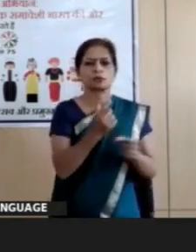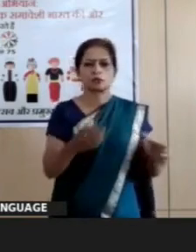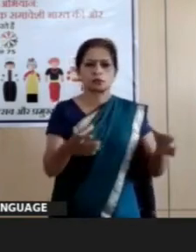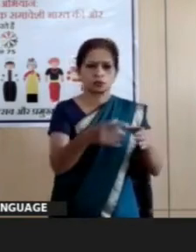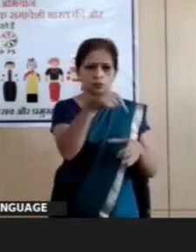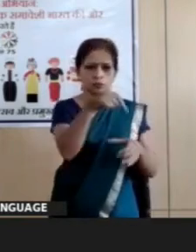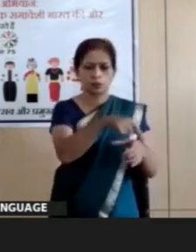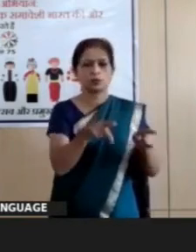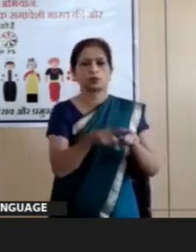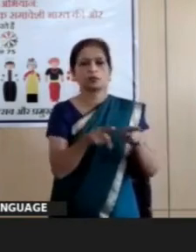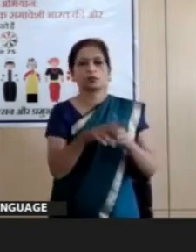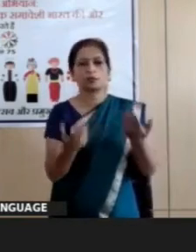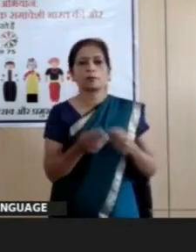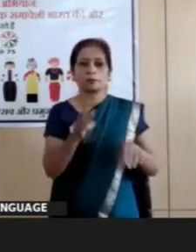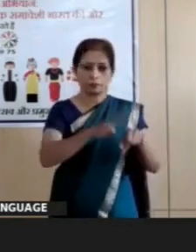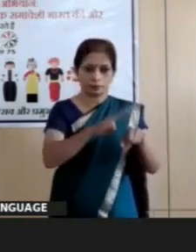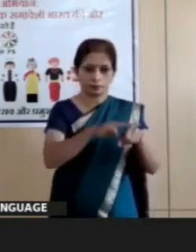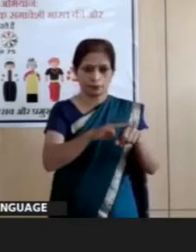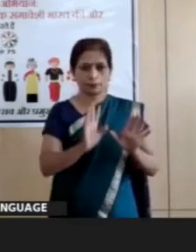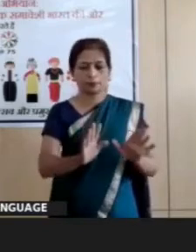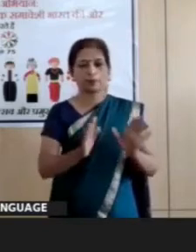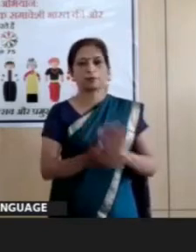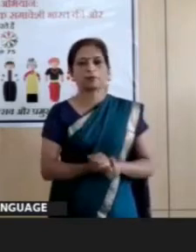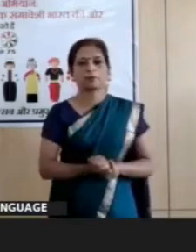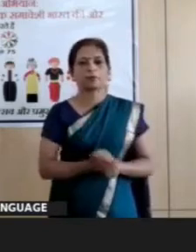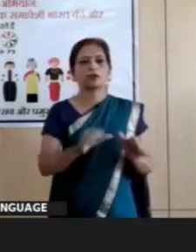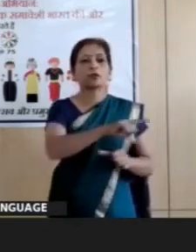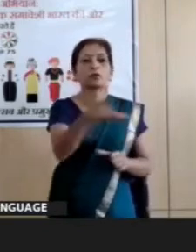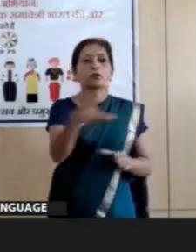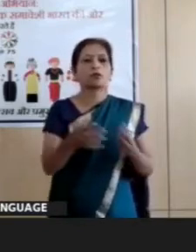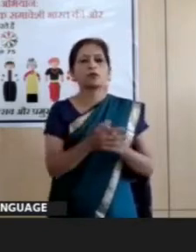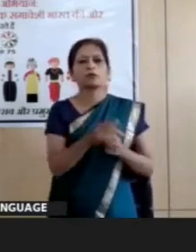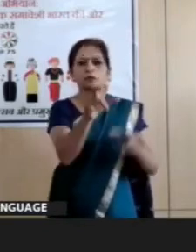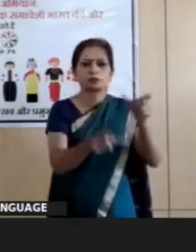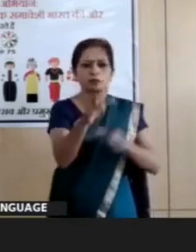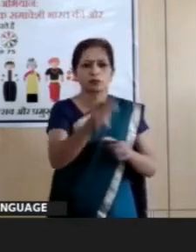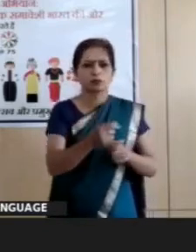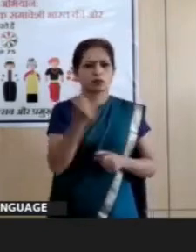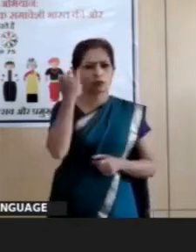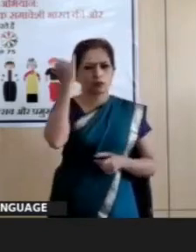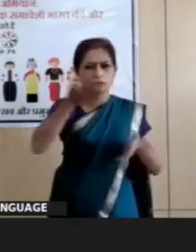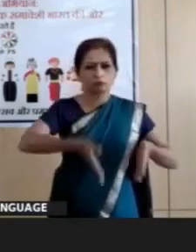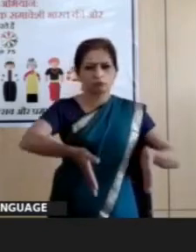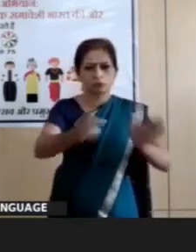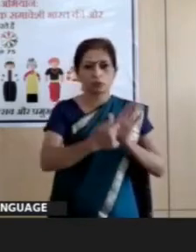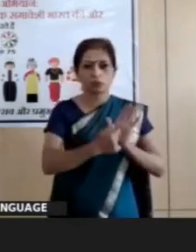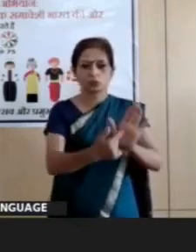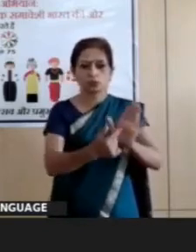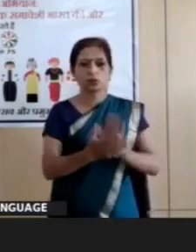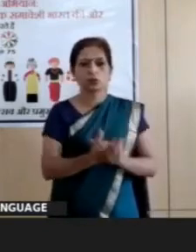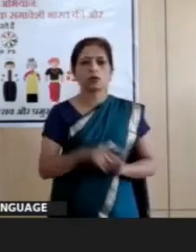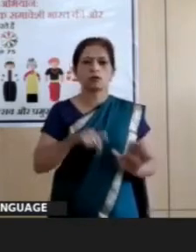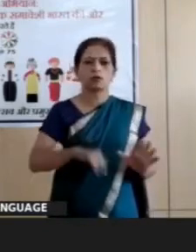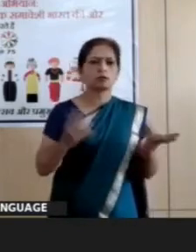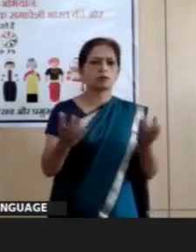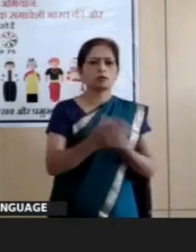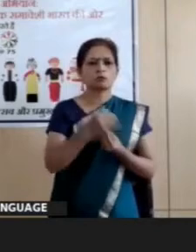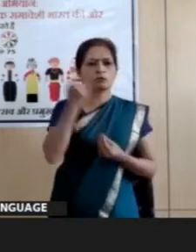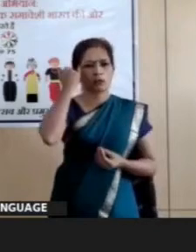के अध्यक्ष और समान प्रतिजन समिति के सदस्य भी रहे हैं। आपकी मार्गदर्शन में हमें पूरा विश्वास है